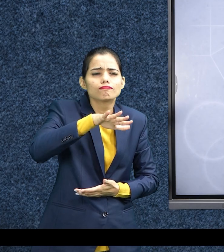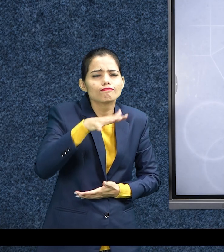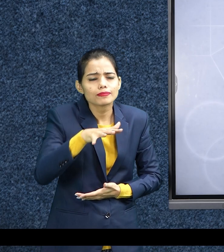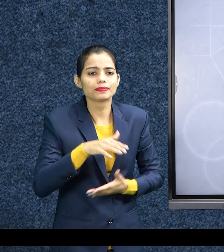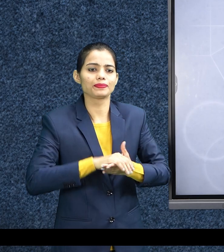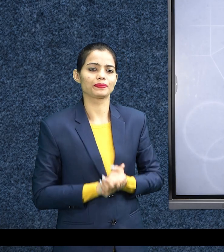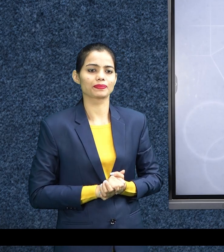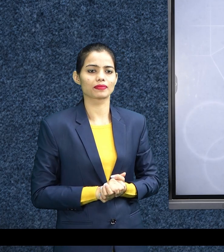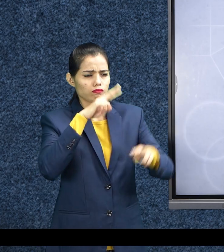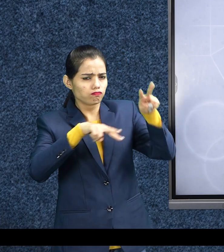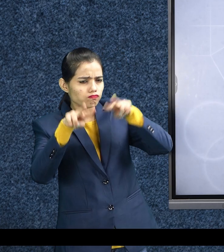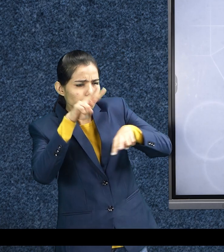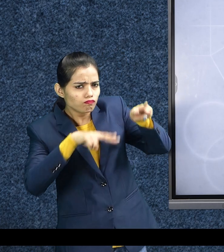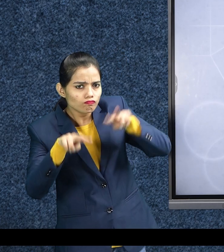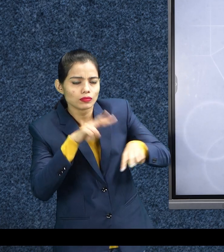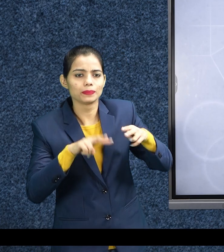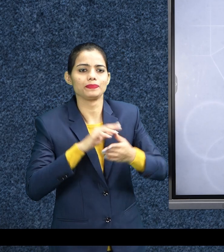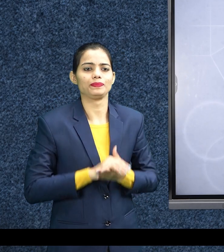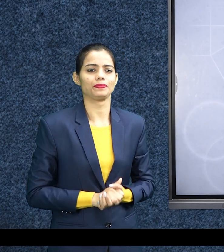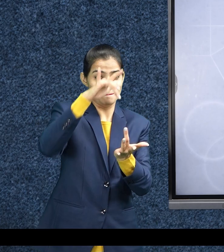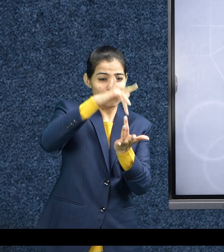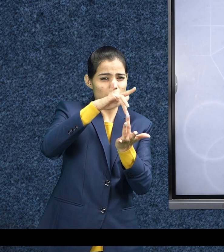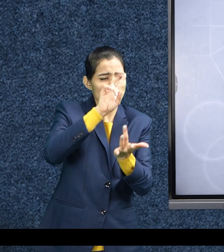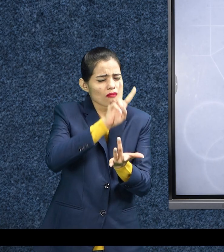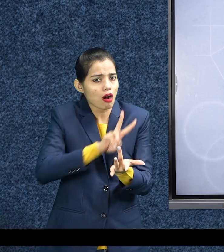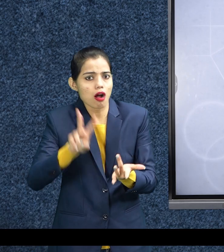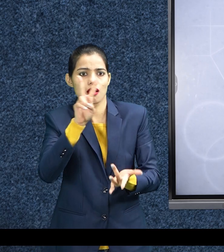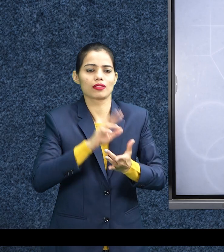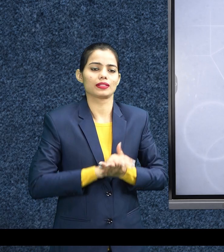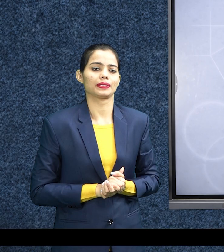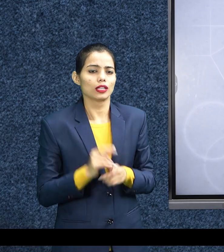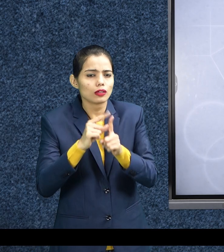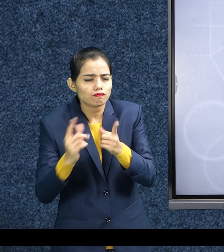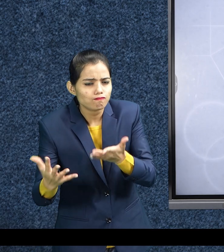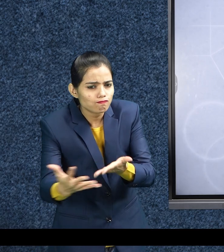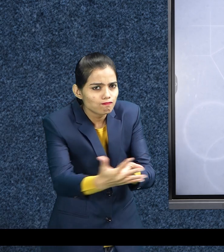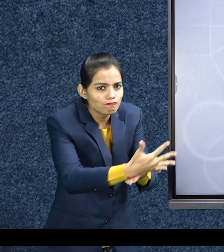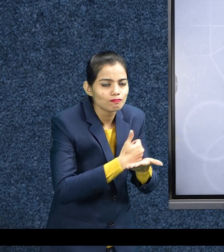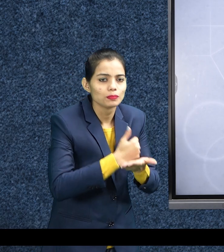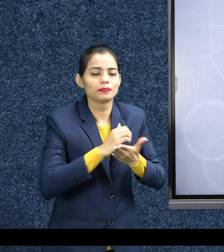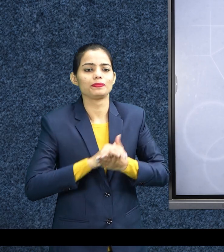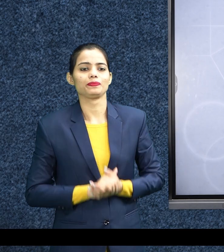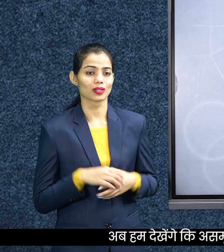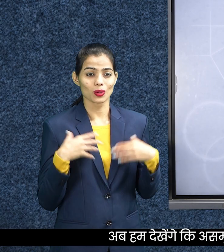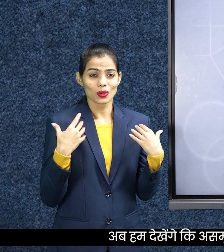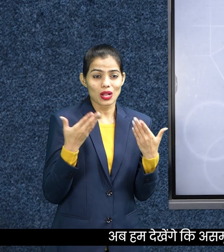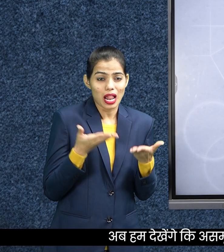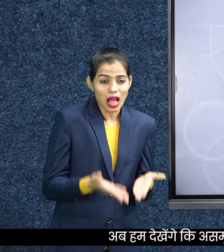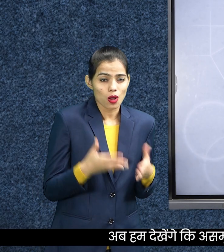औसत निकालना, टिप्पणियों, माध्यम मूल्य, आंकड़ा समुच्चय संगठन। अब हम